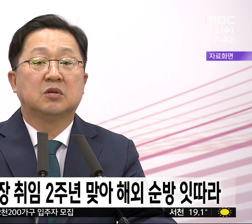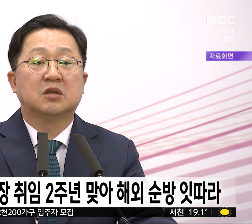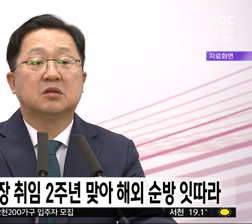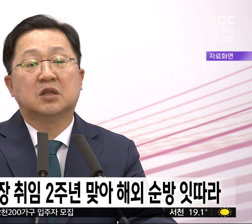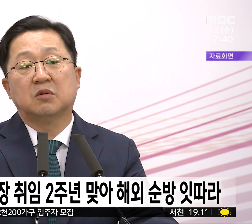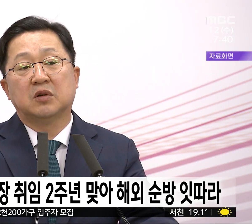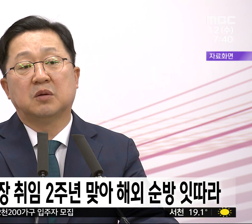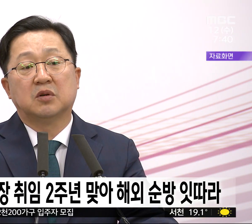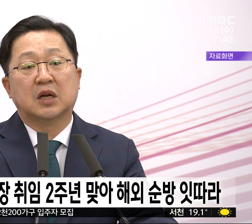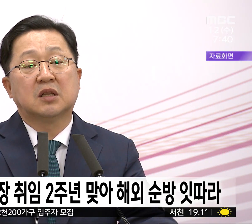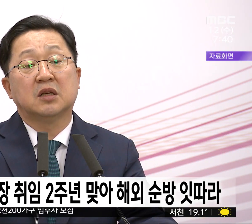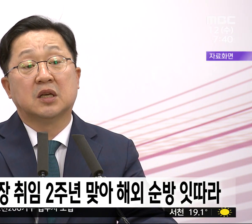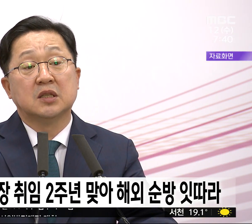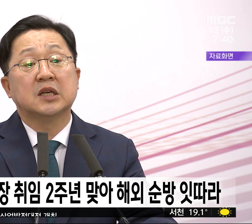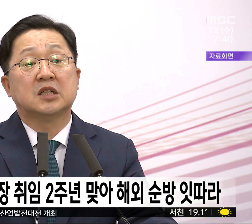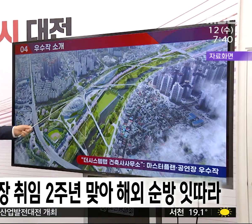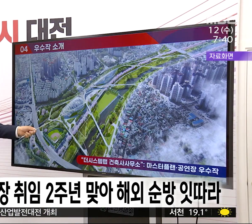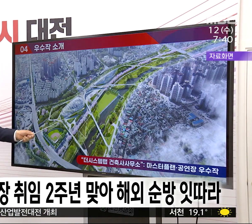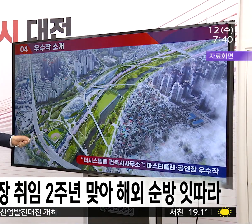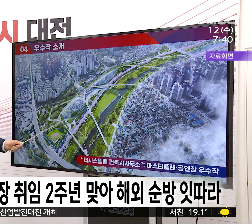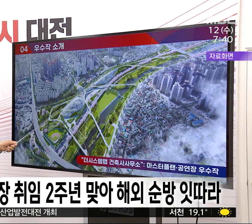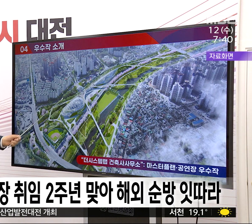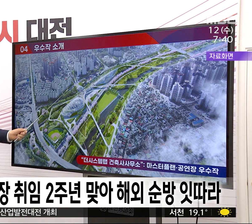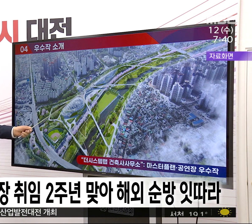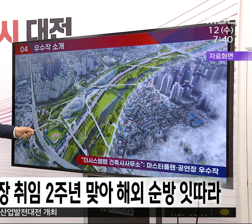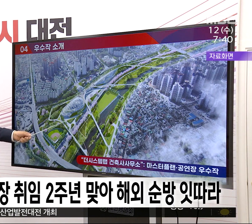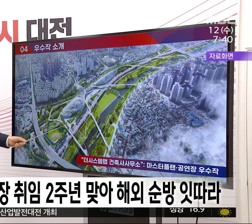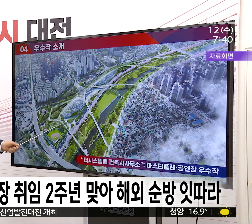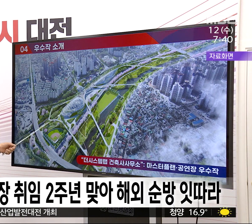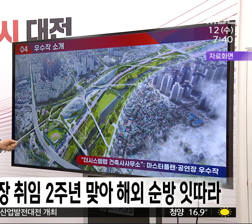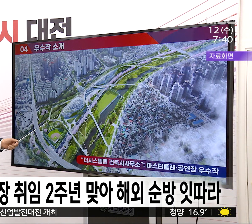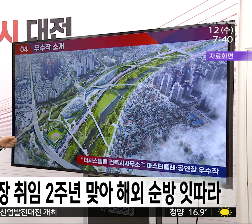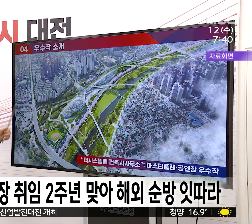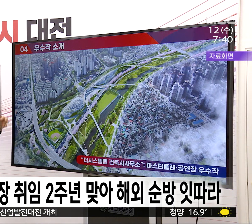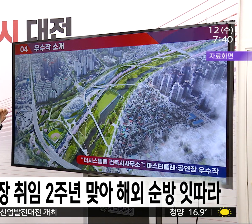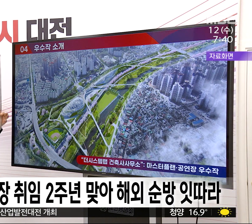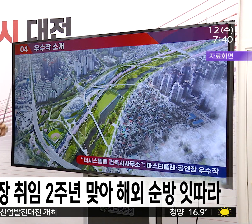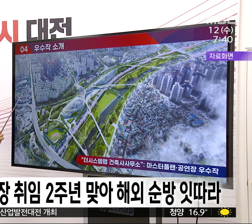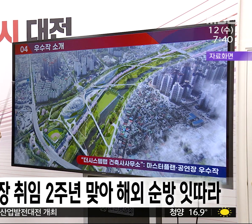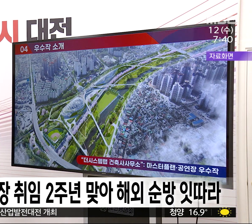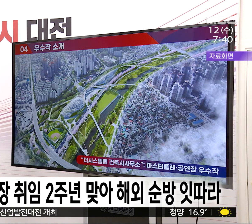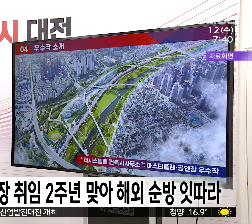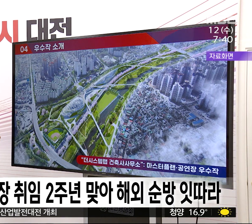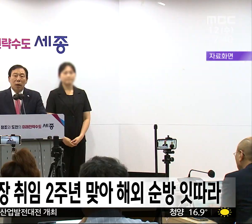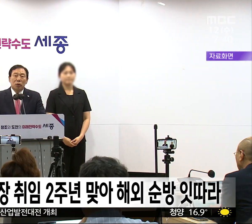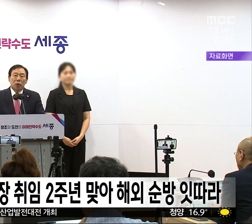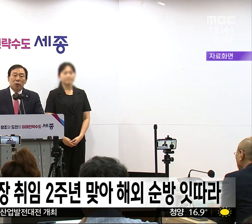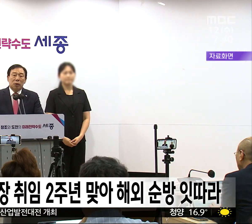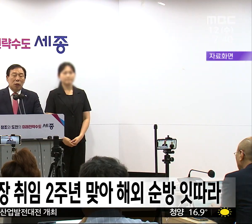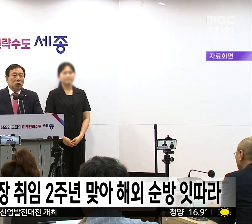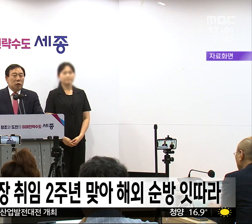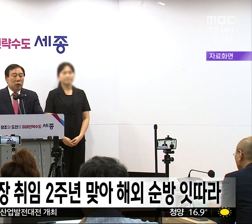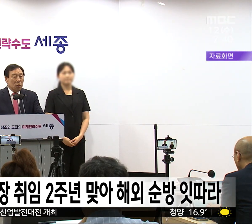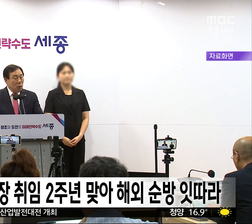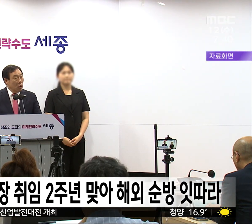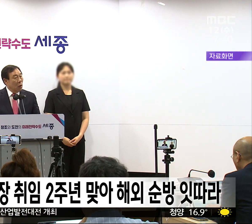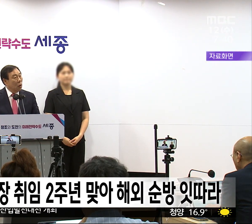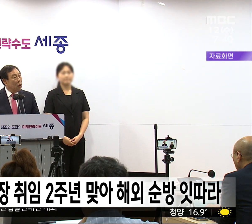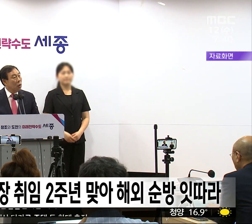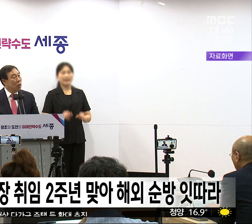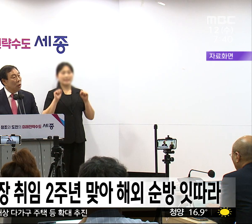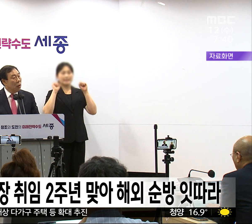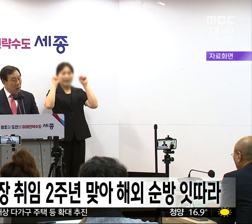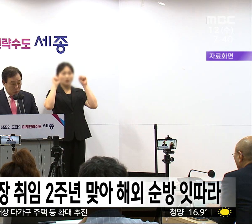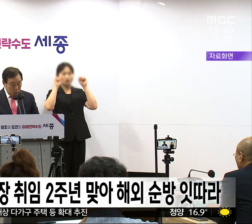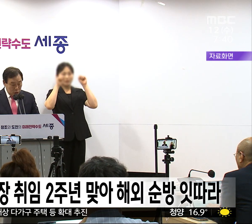우호도시인 미국 시에틀 등 북미 지역을 찾아 경제 과학 분야 협력을 다집니다 최미호 세종 시장은